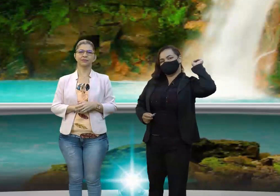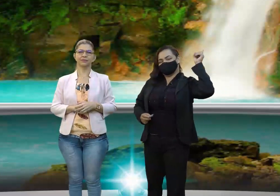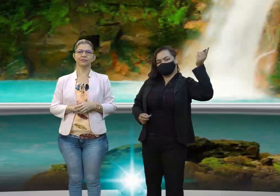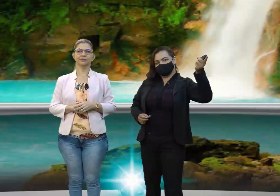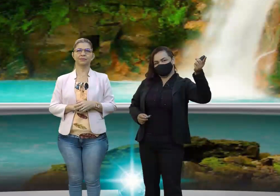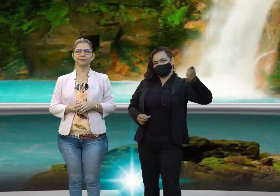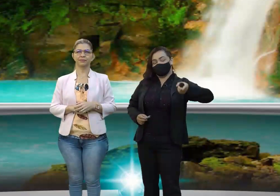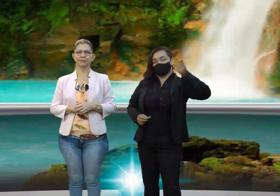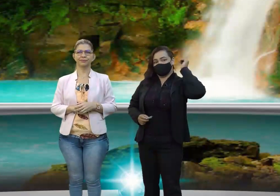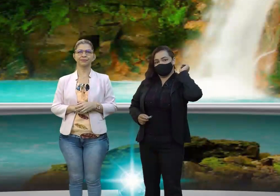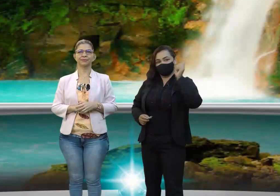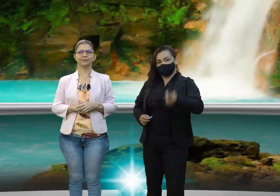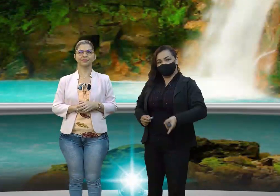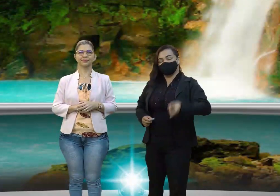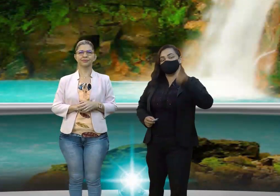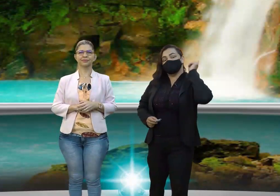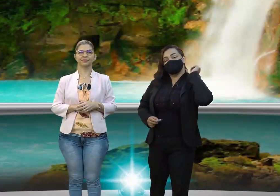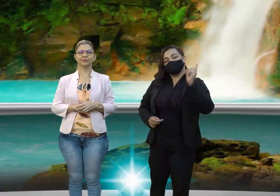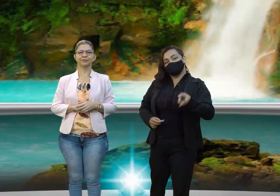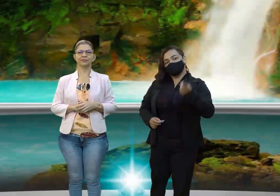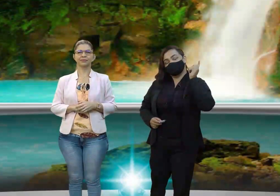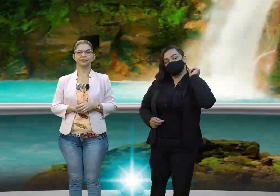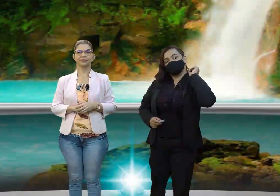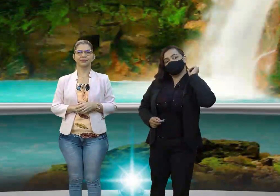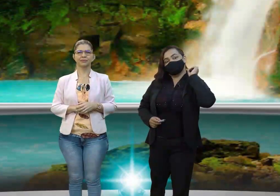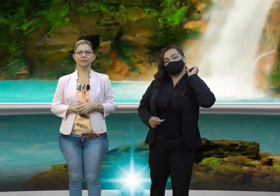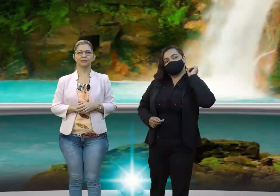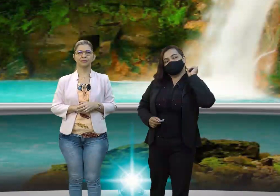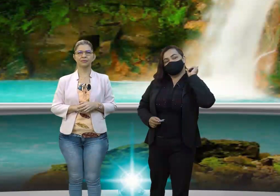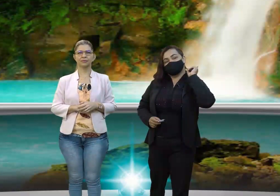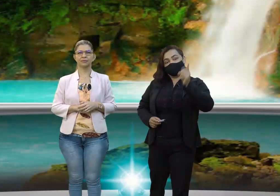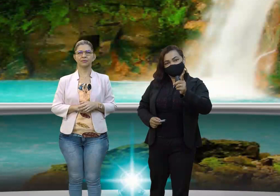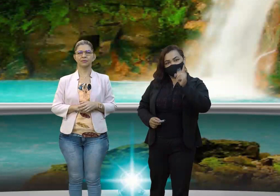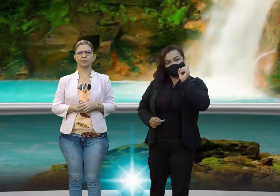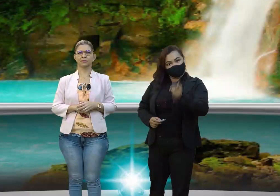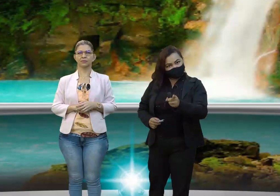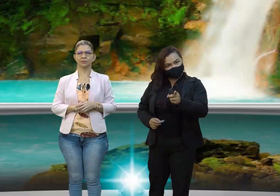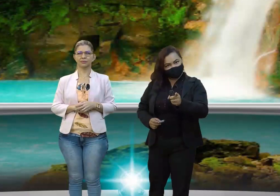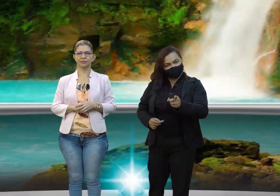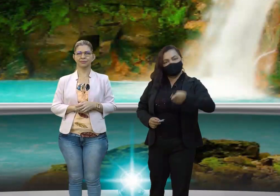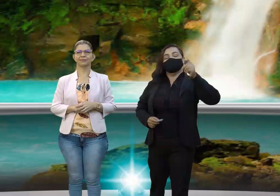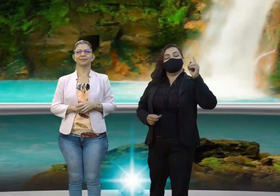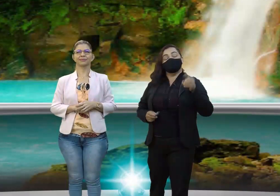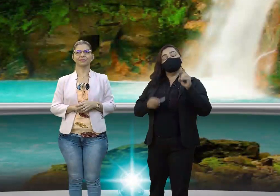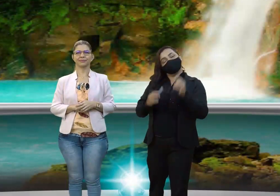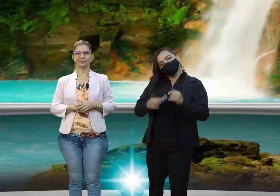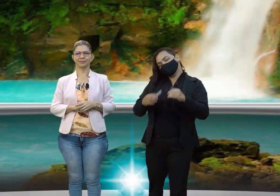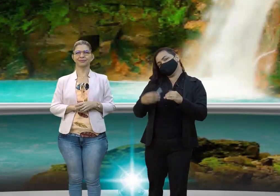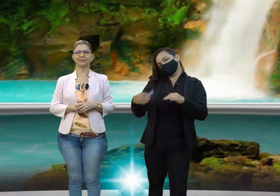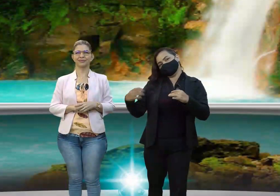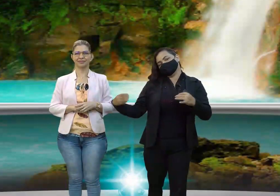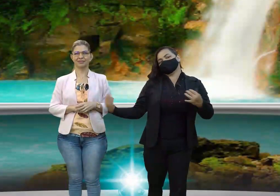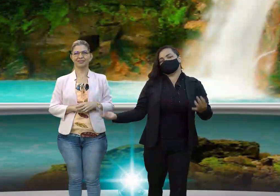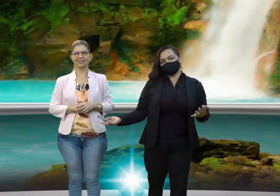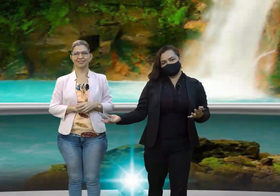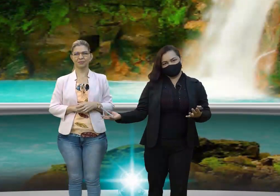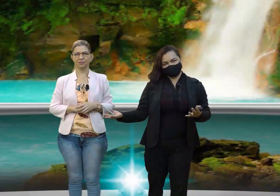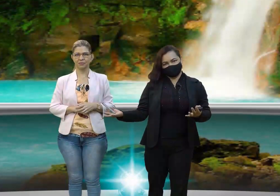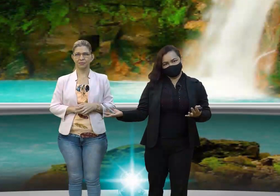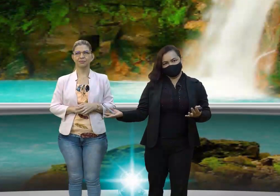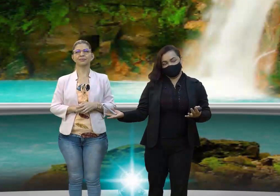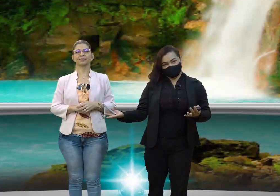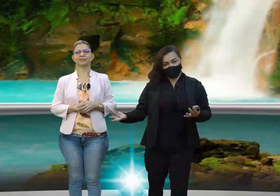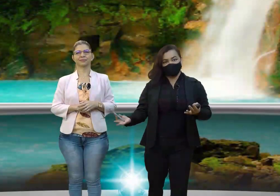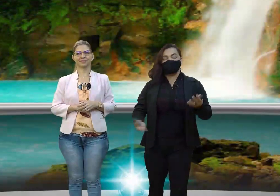Ilha, na nossa aula de revisão, mas nós falamos sobre Costa Rica. Então, tudo que você encontrar sobre